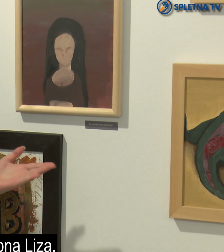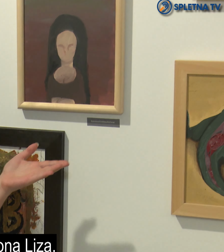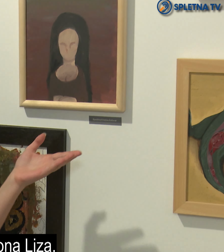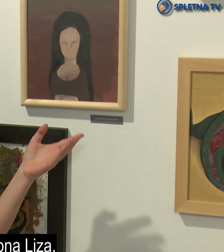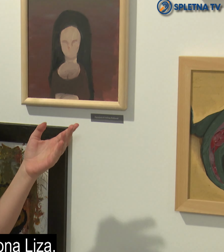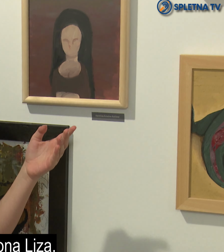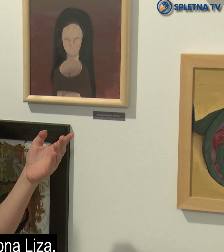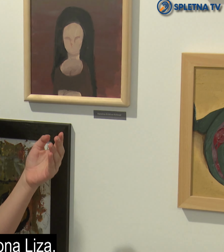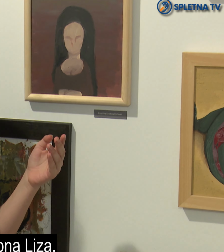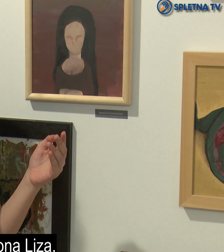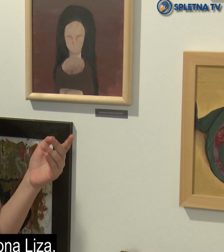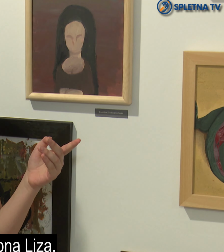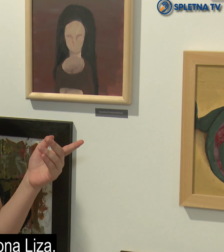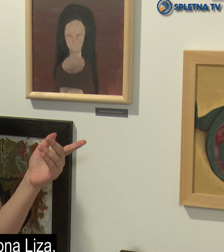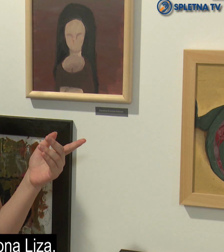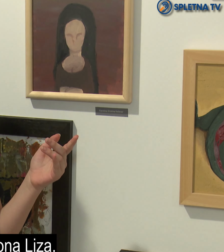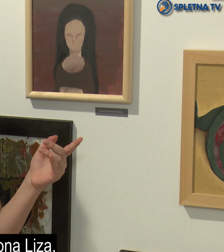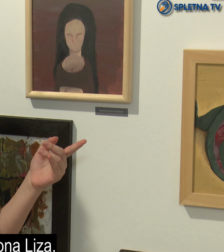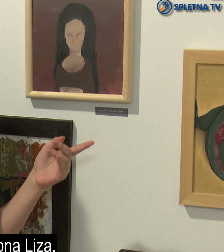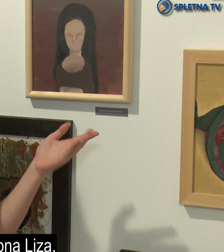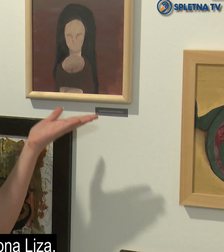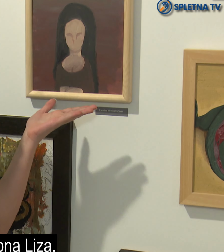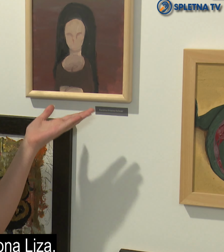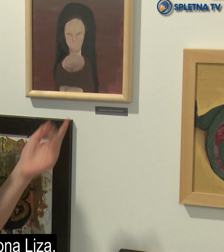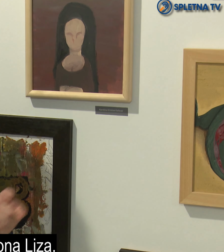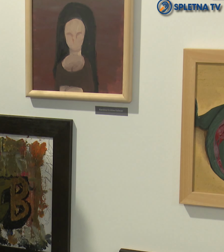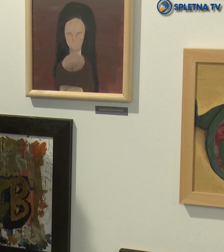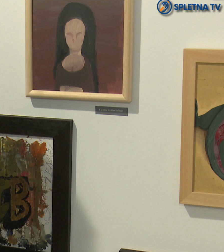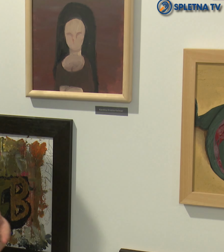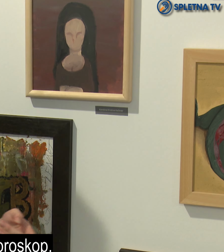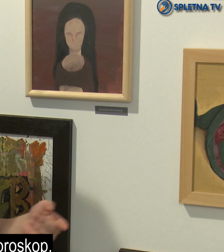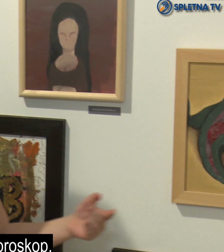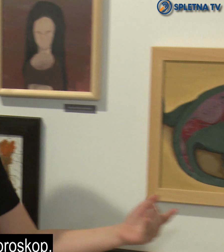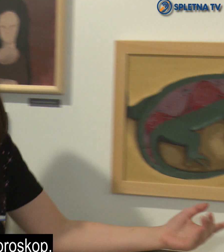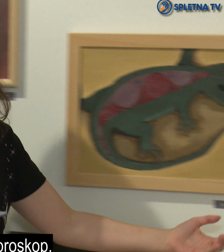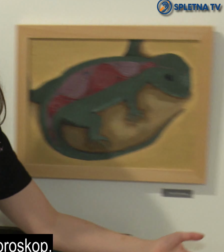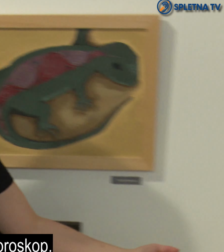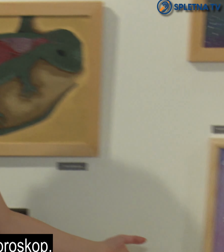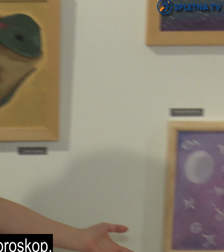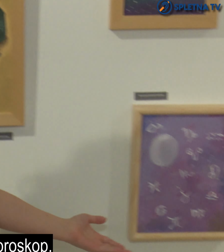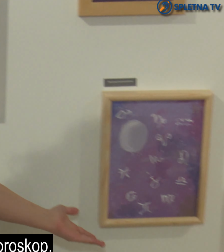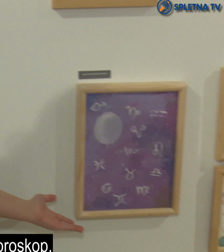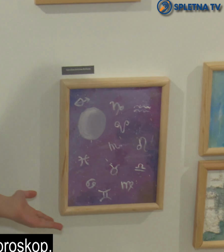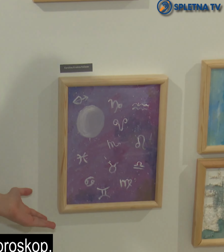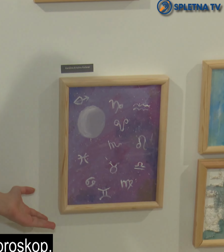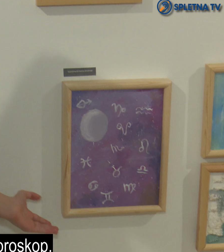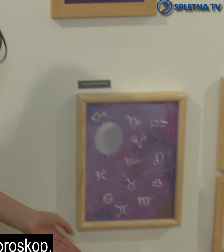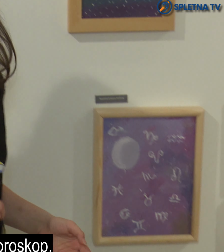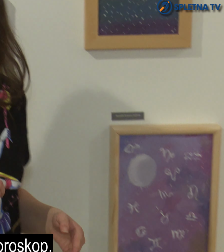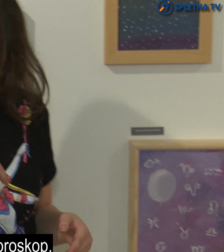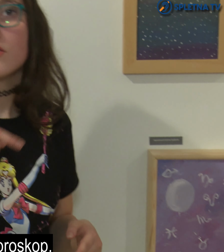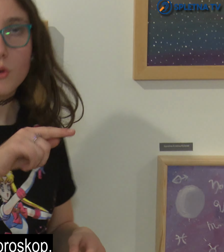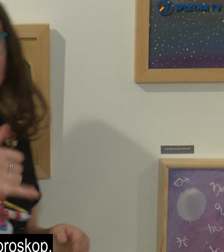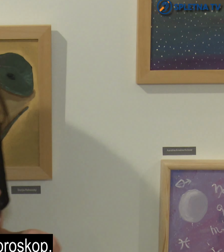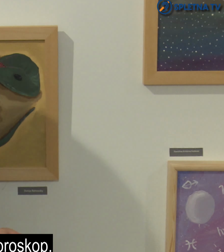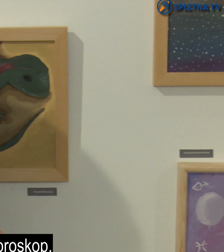To so Mona Lisa in to je